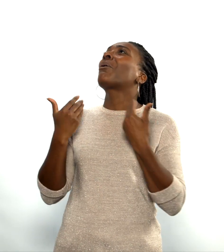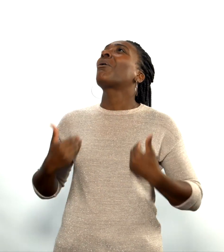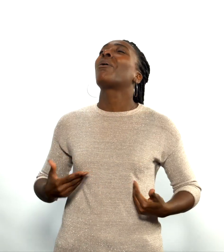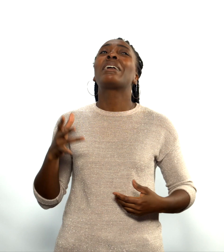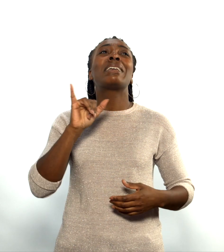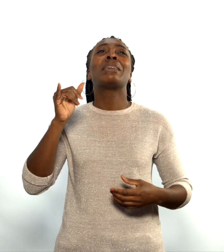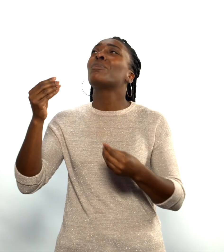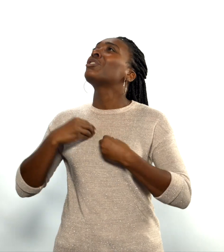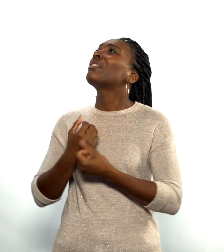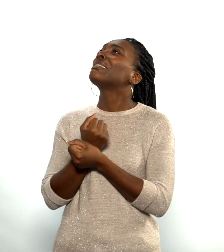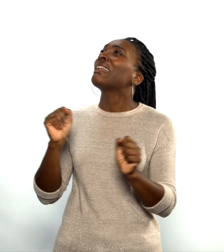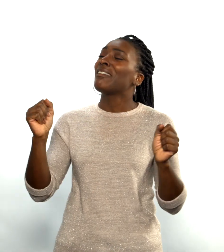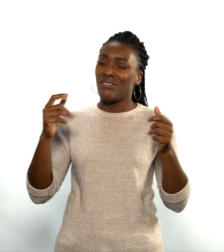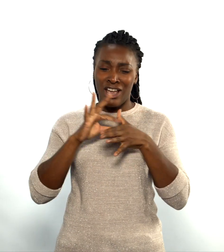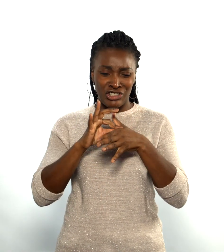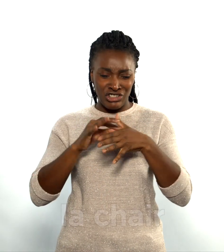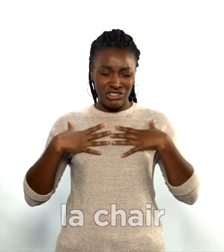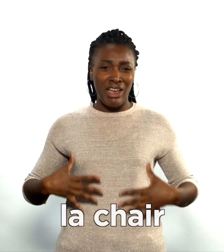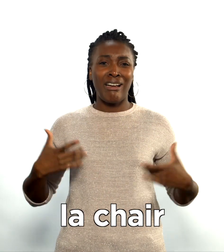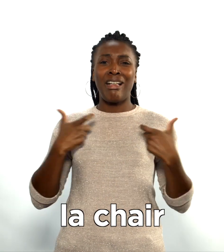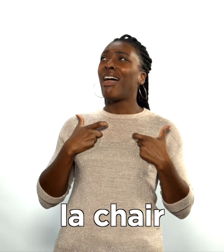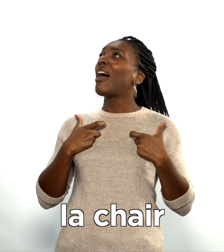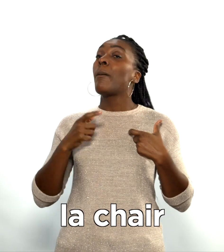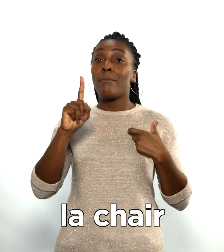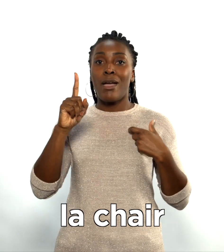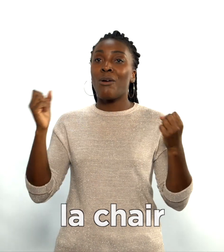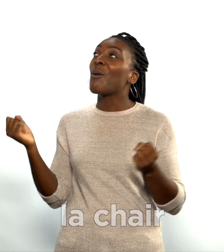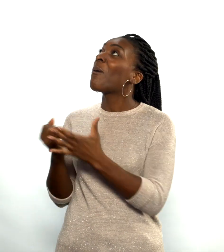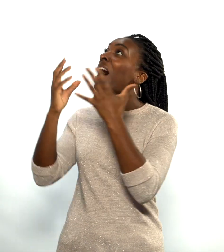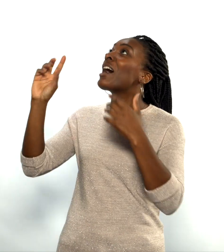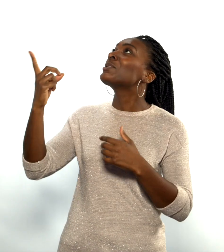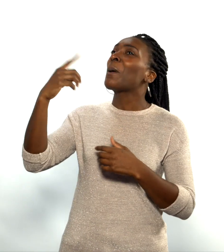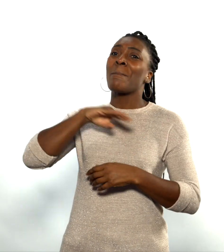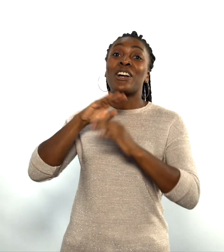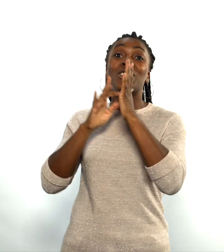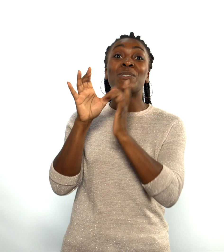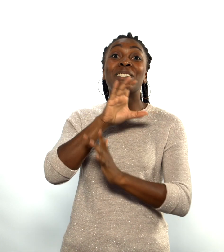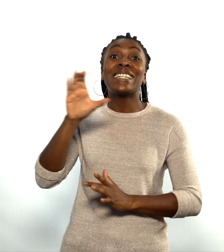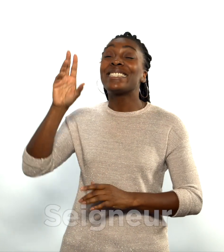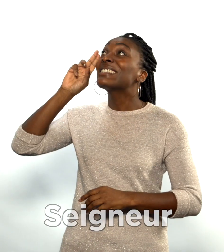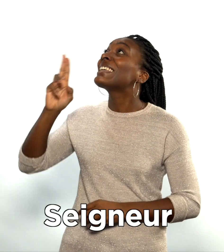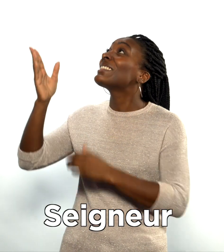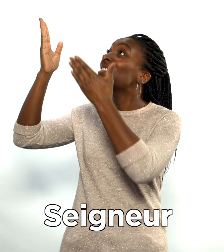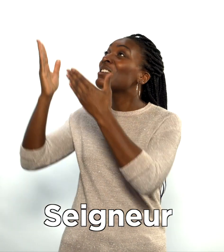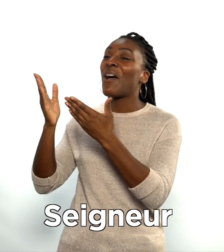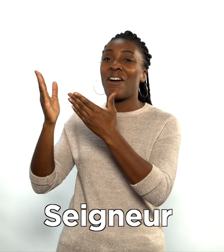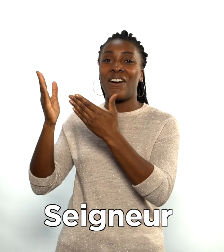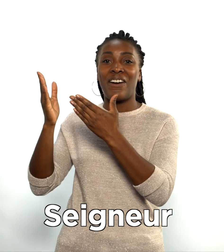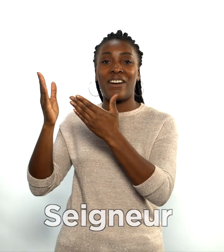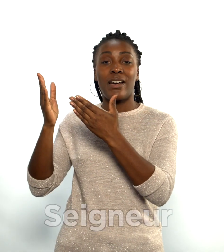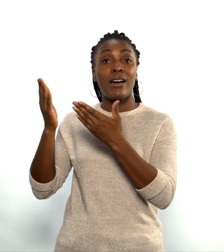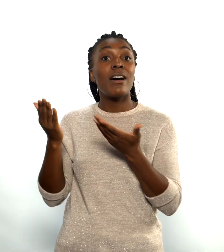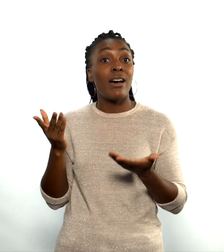suis, qui me délivrera de ce corps de mort? Grâce soit rendue à Dieu par Jésus-Christ, notre Seigneur. »